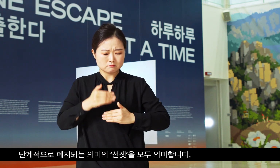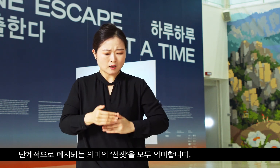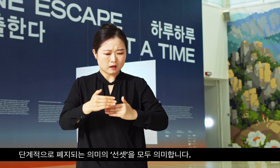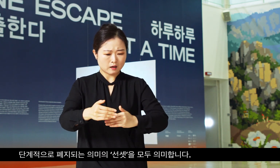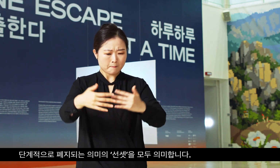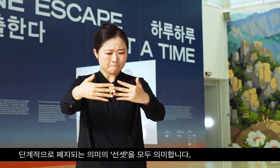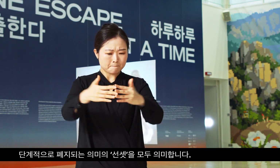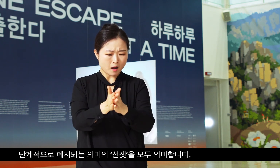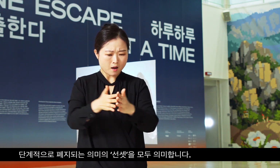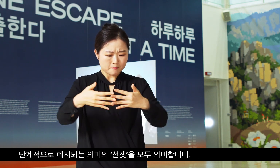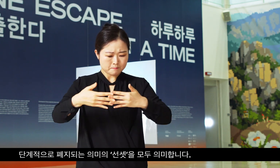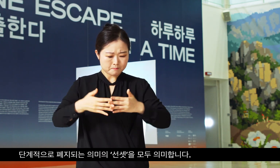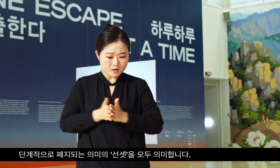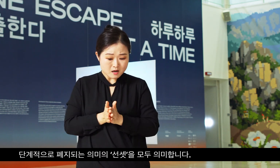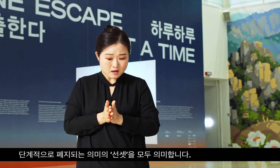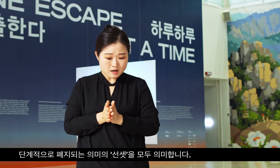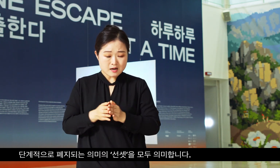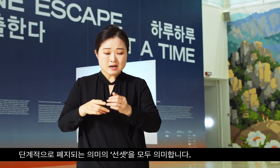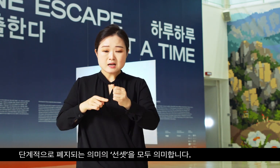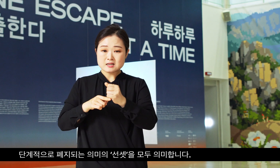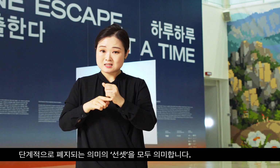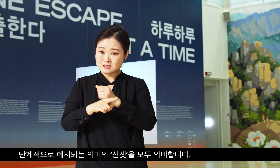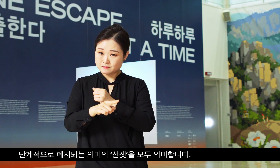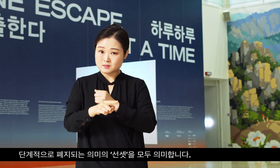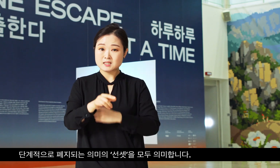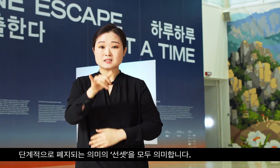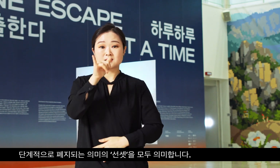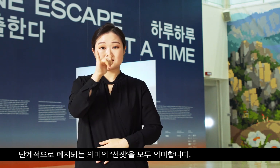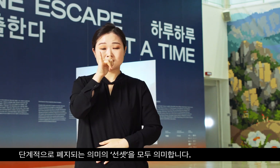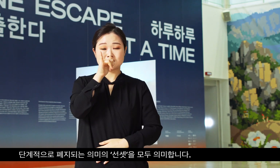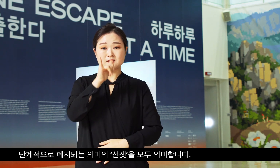폐지되는 의미의 선셋을 모두 의미합니다.